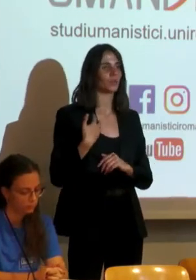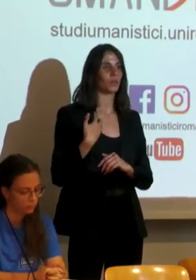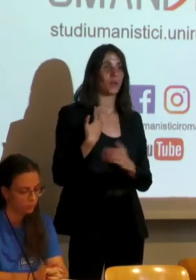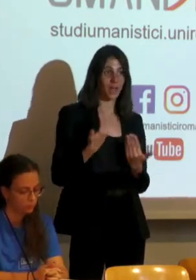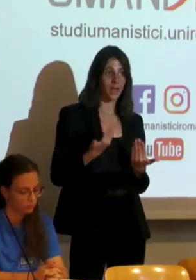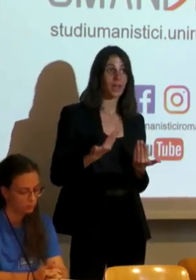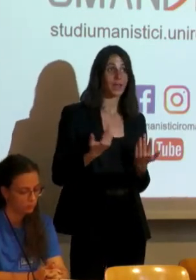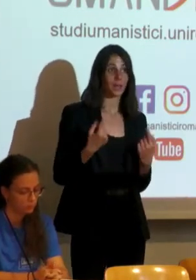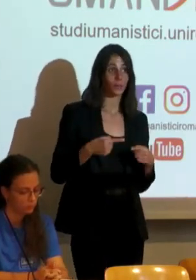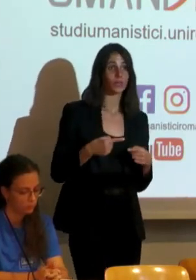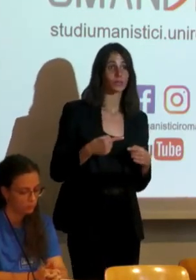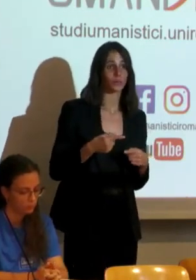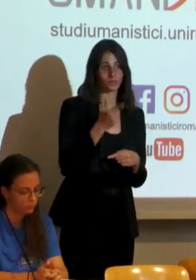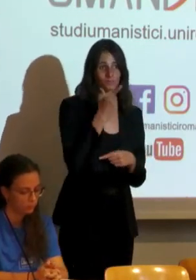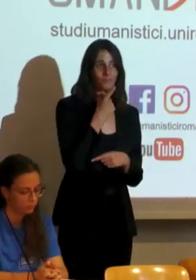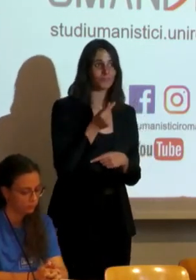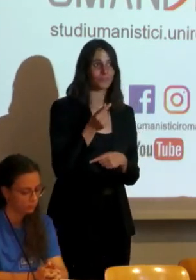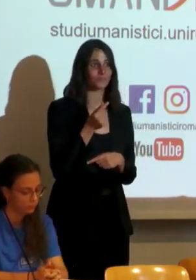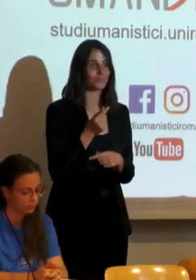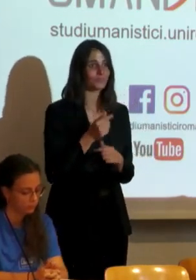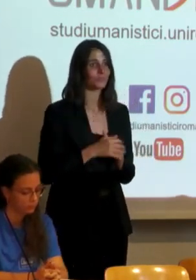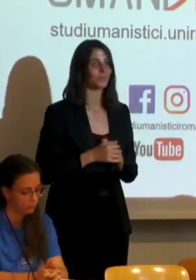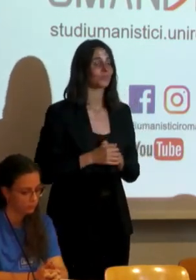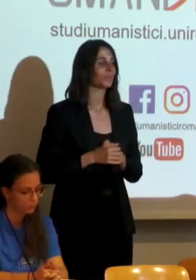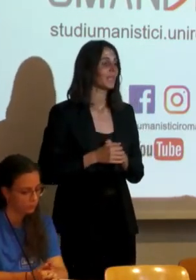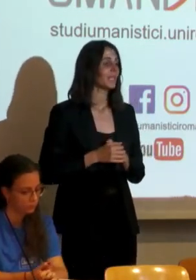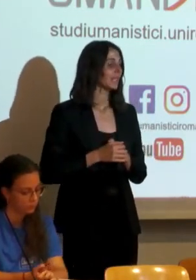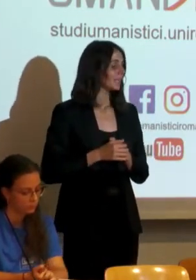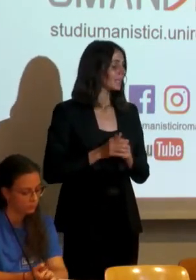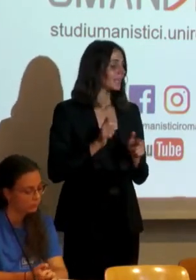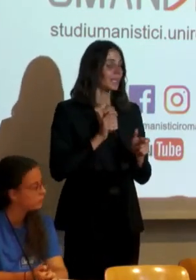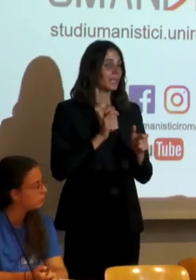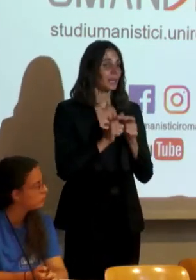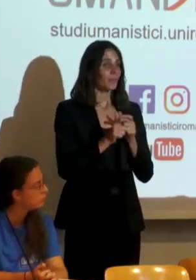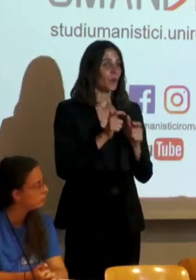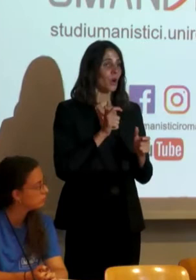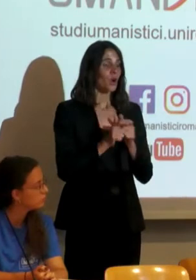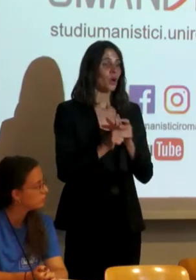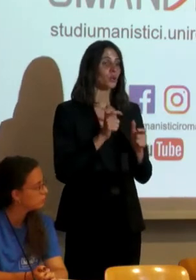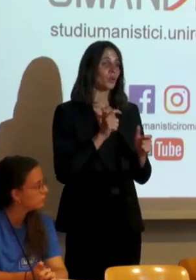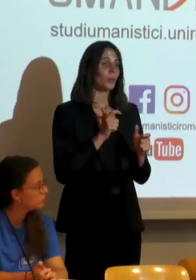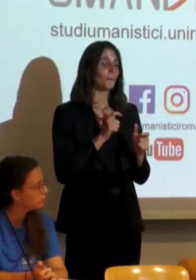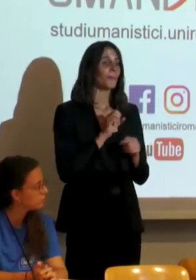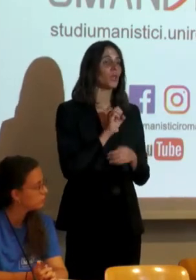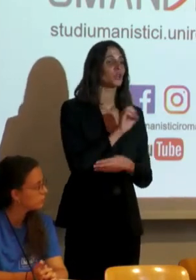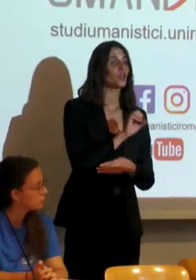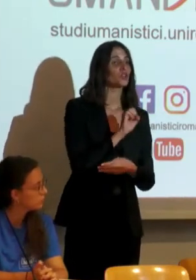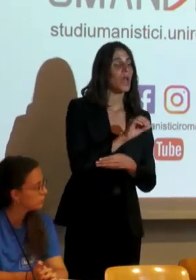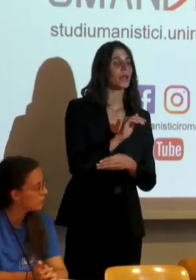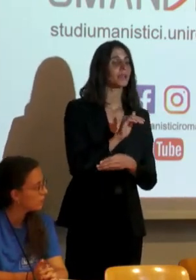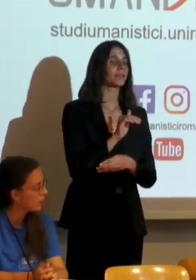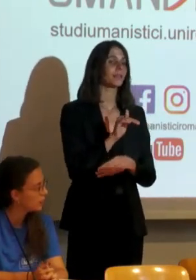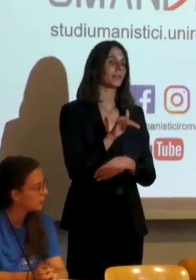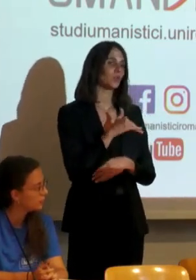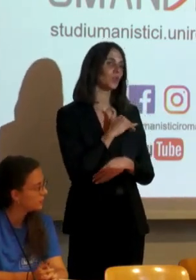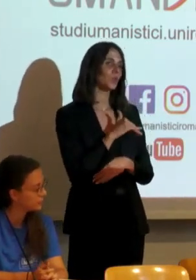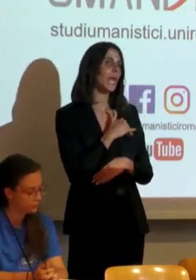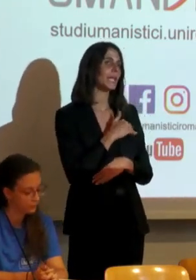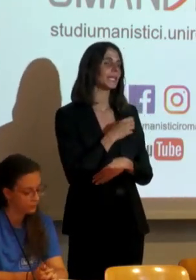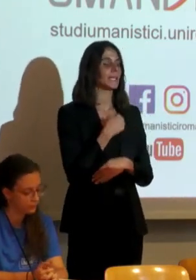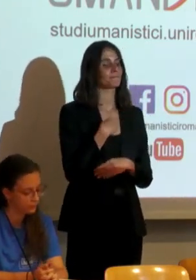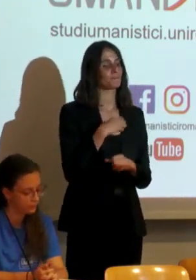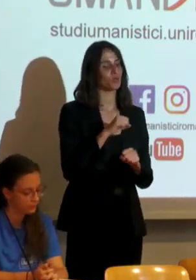E quindi sul rapporto appunto docente-studente penso che abbiamo sentito anche